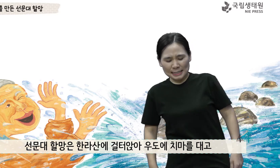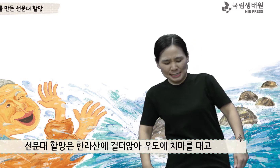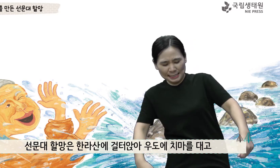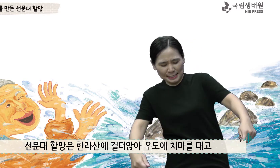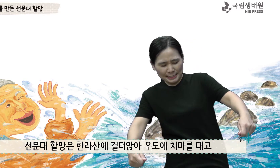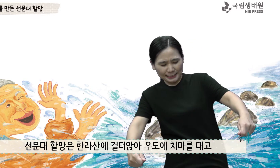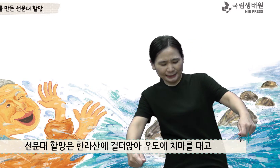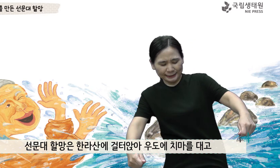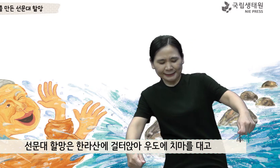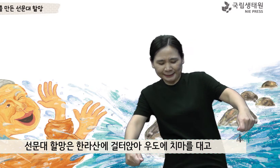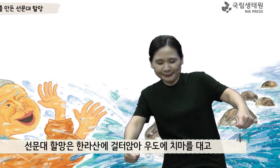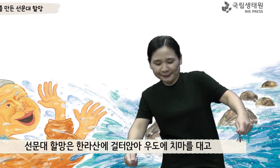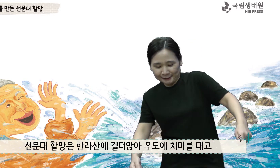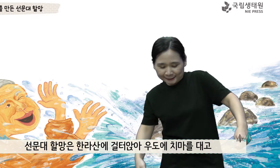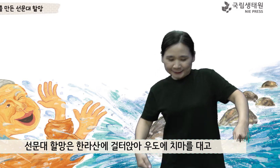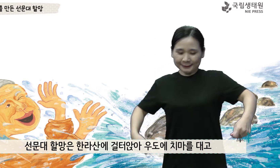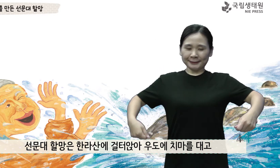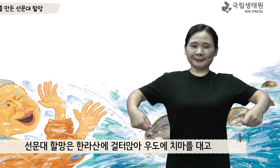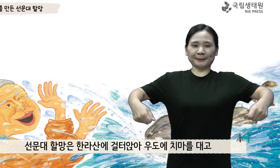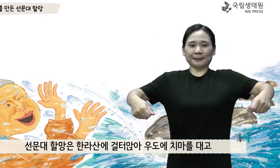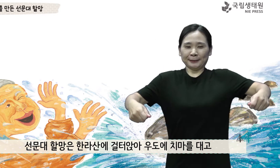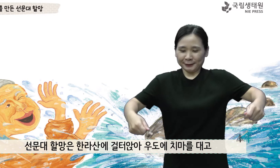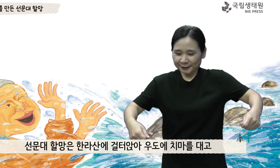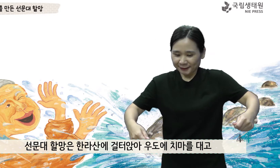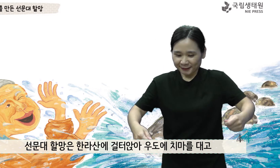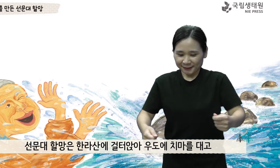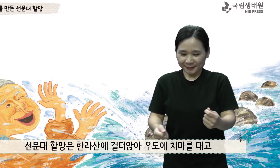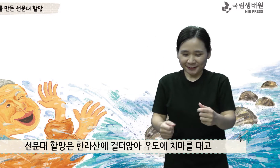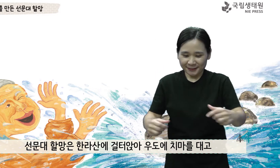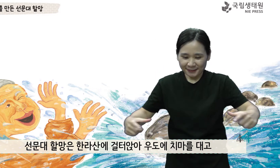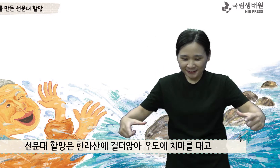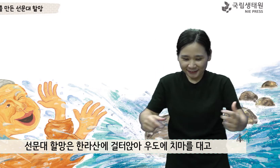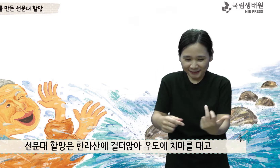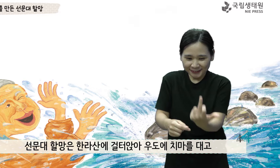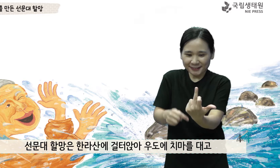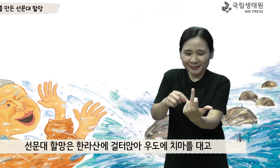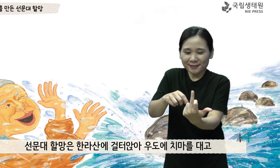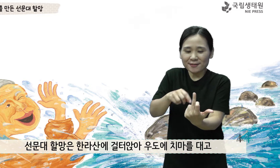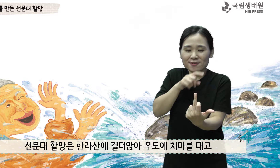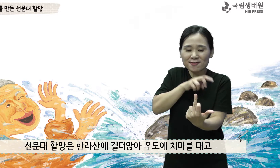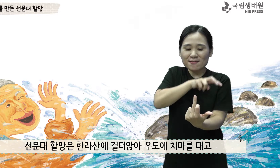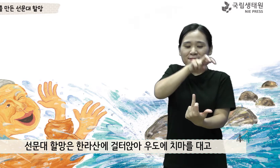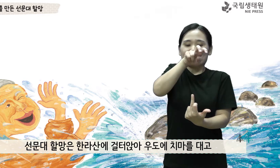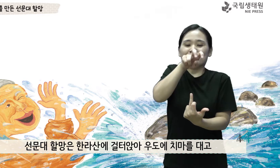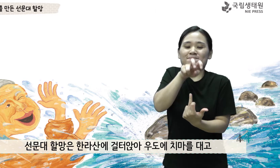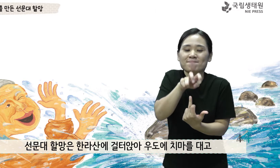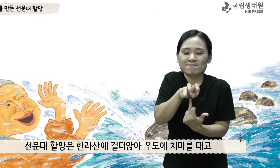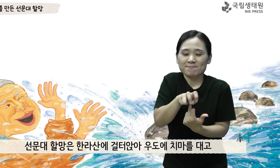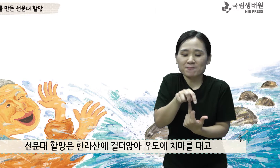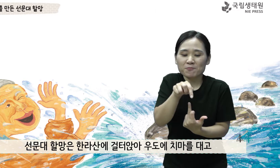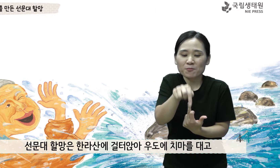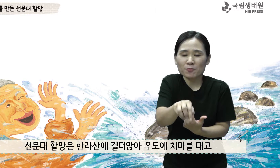섬문대 할망은 한라산에 걸터앉아 우도에 치마를 대고